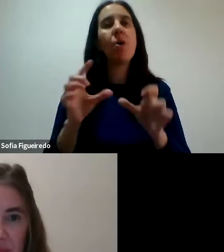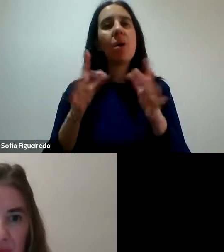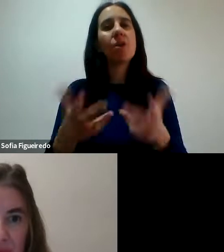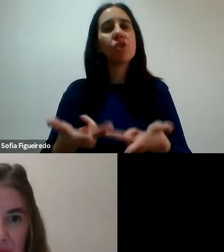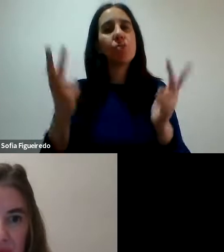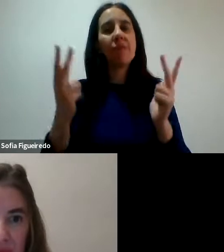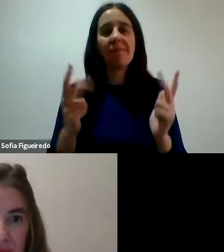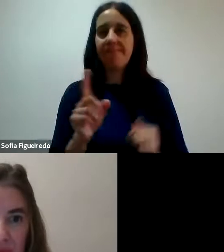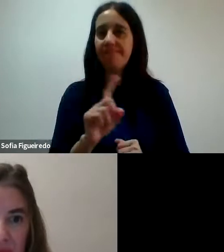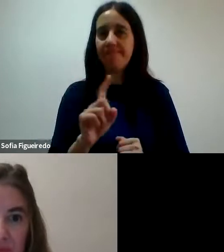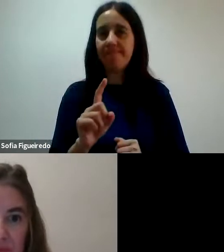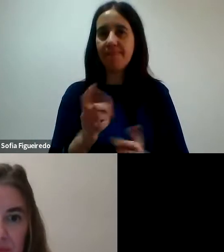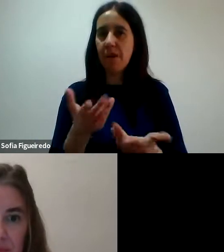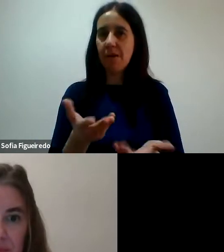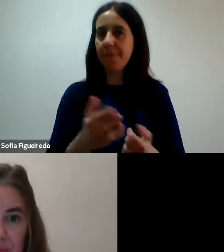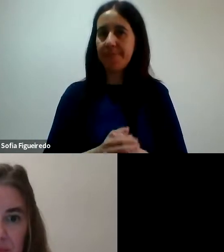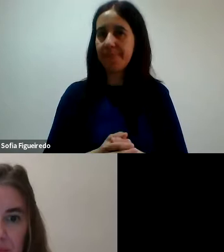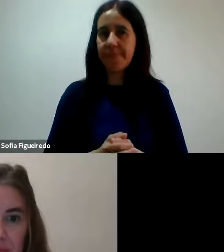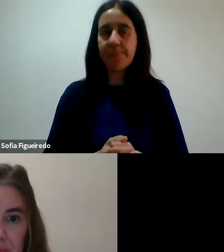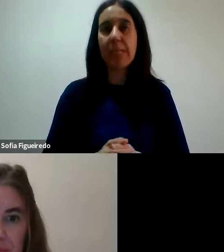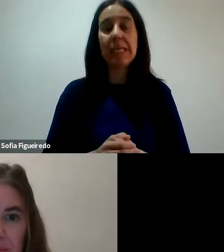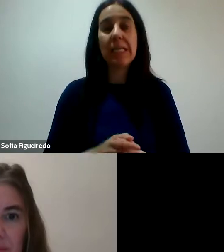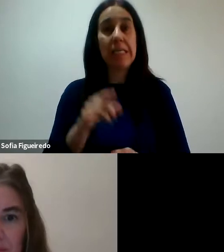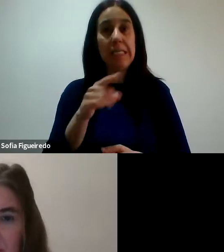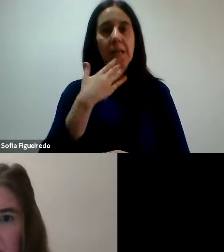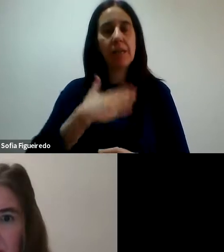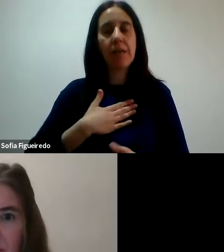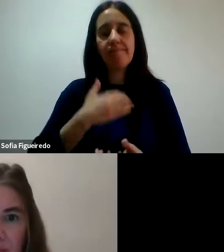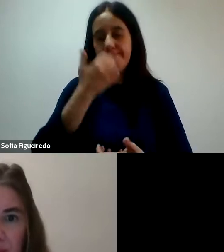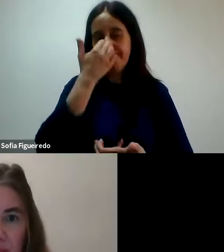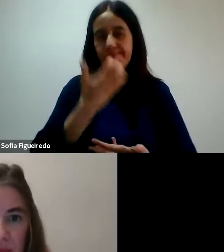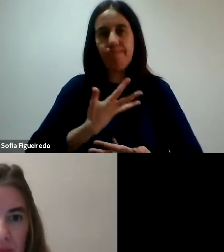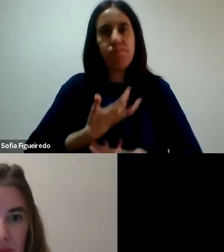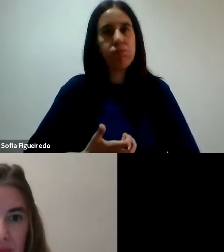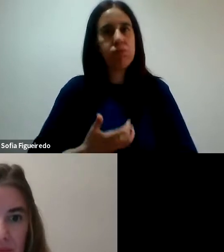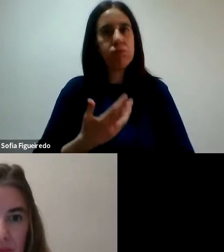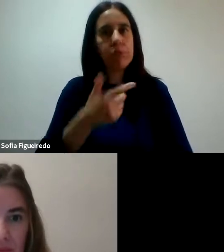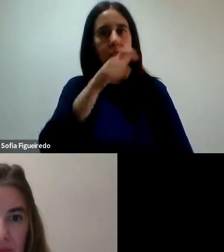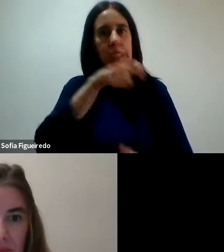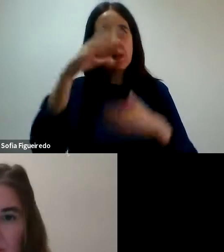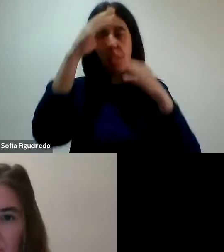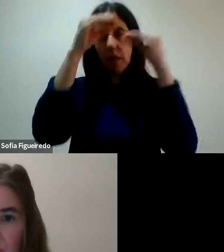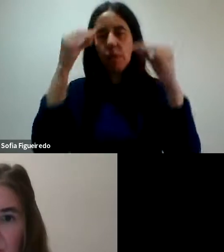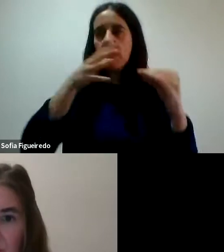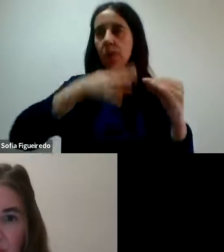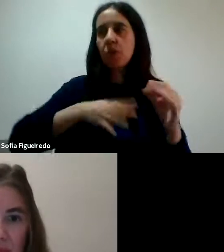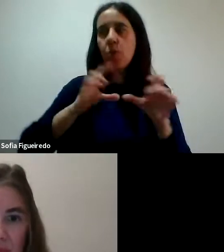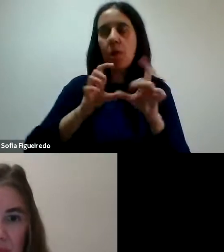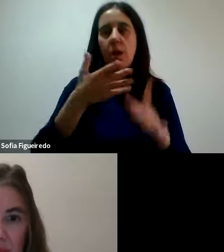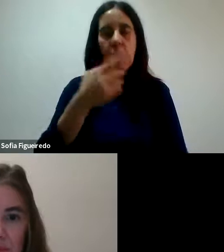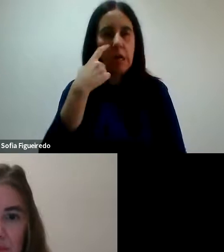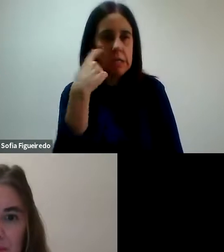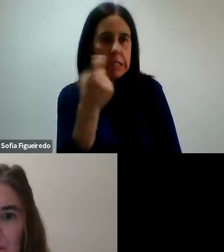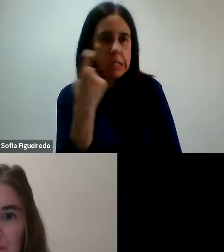e deixar estar. E esse é um ponto que nos frustra como cidadãos a todos que é quando nos dizem qualquer coisa está online e nós vamos e não conseguimos